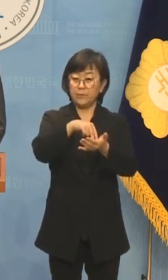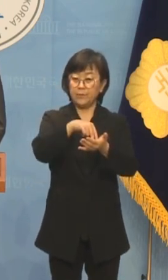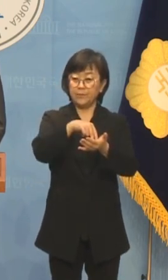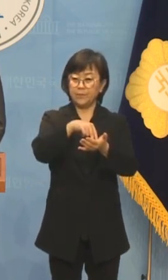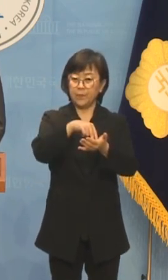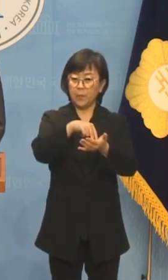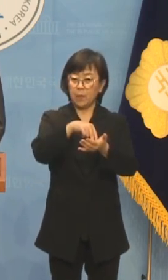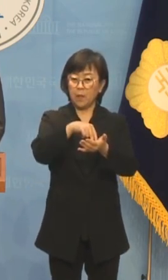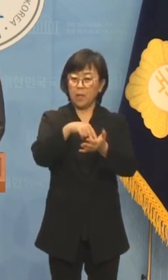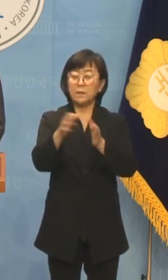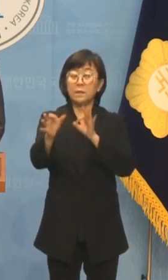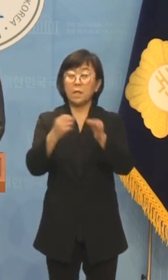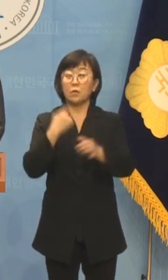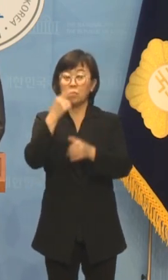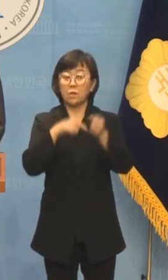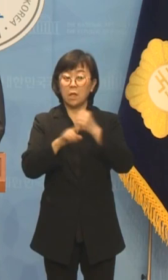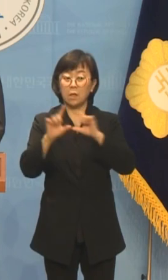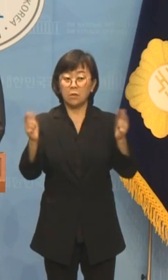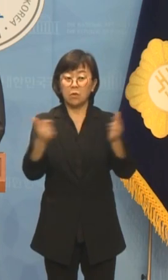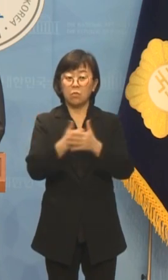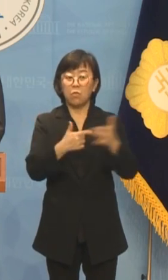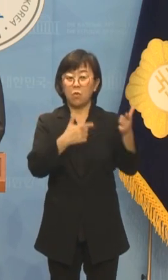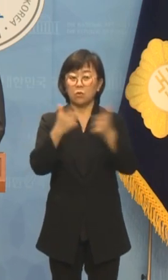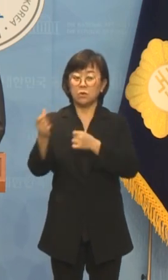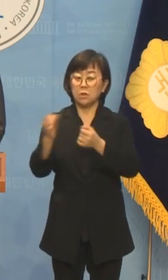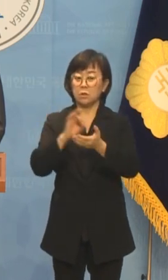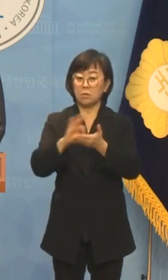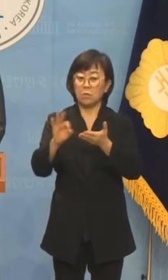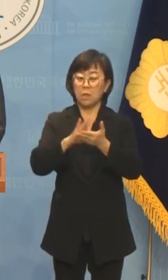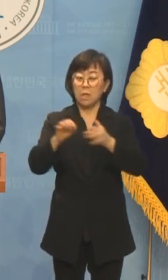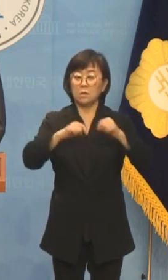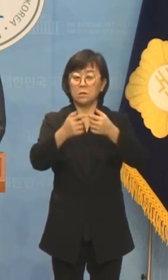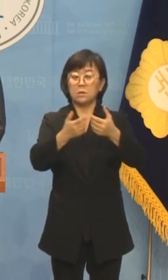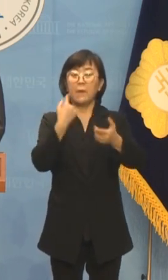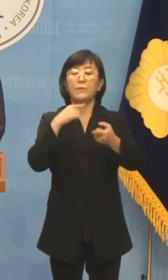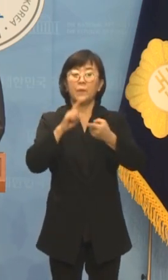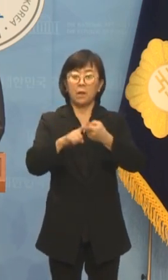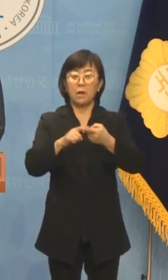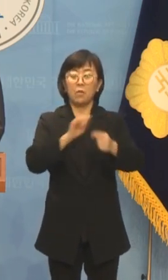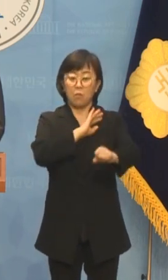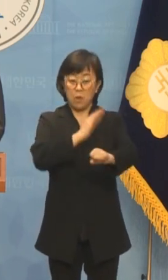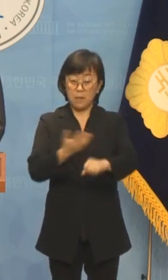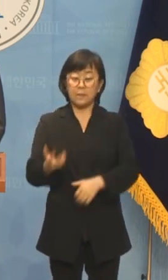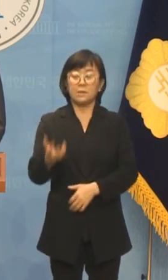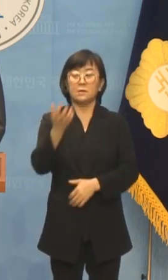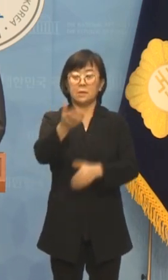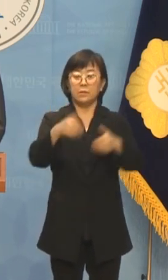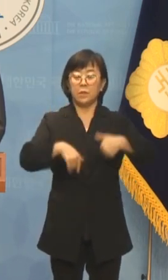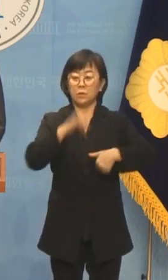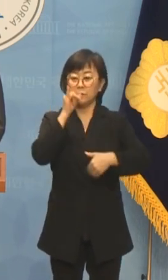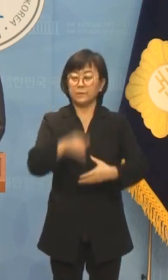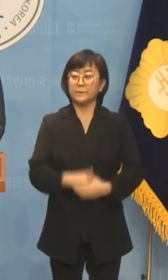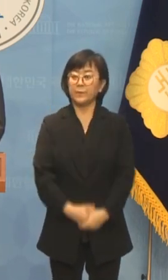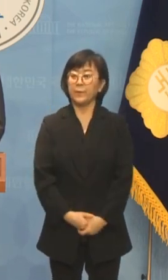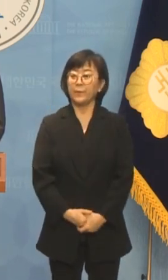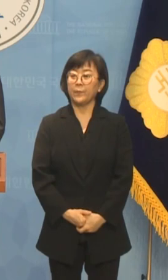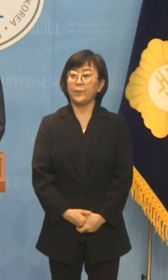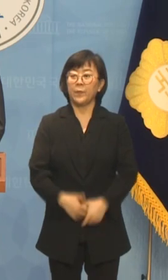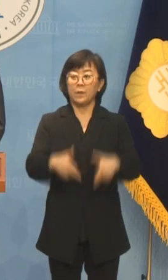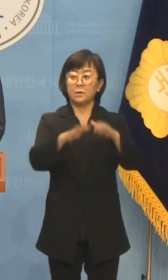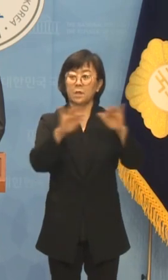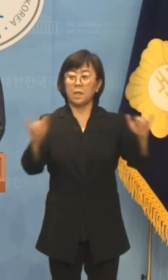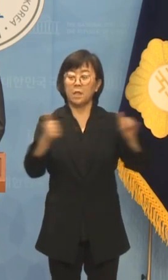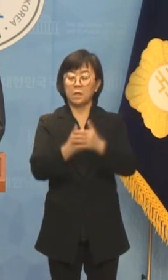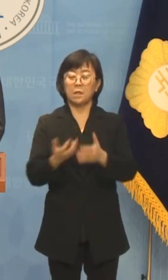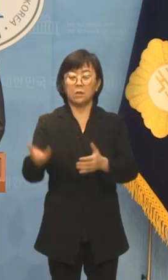구분하는 시장의 논리가 아니라 모두에게 적용되는 정당한 권리승차가 되어야 합니다. 장애인